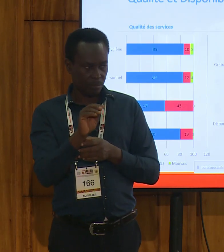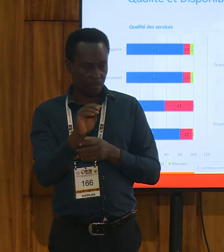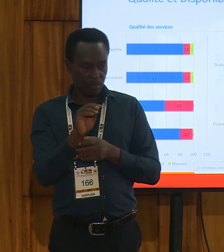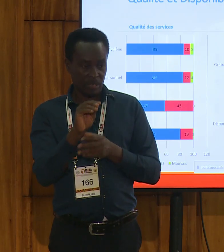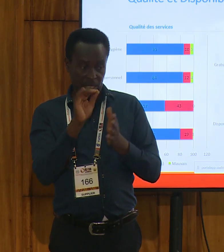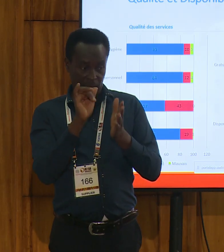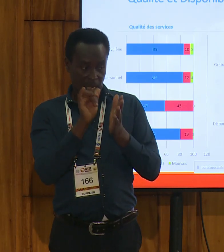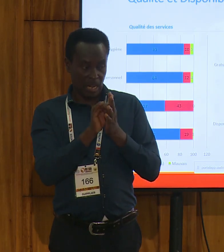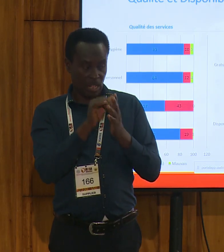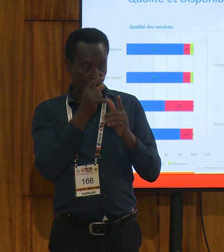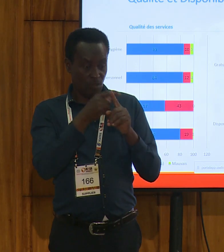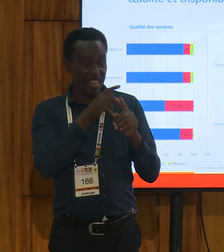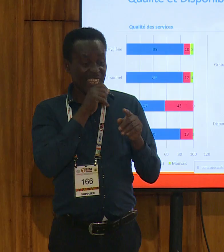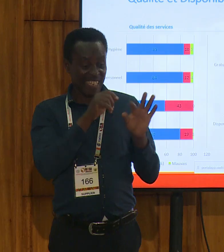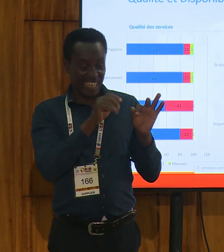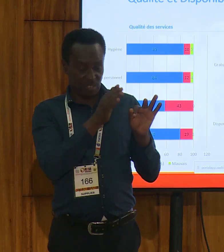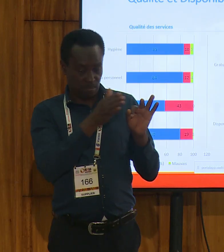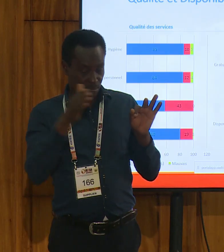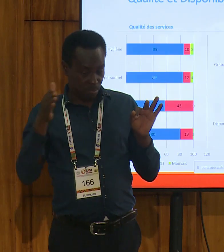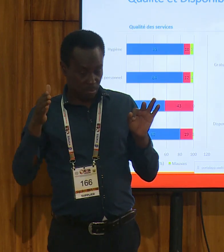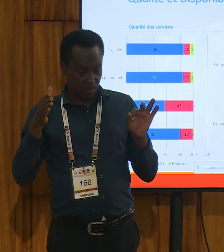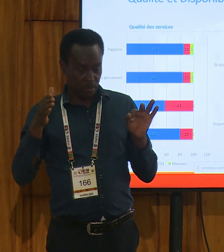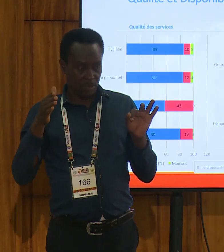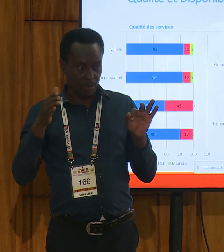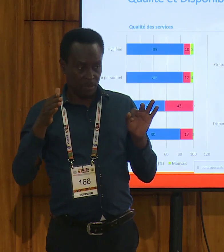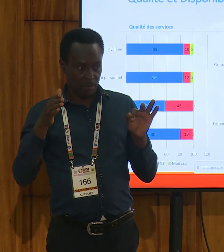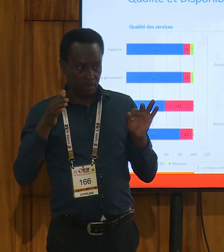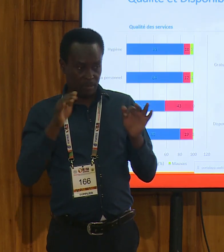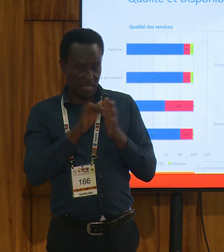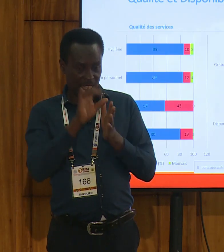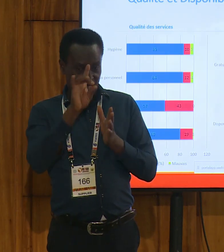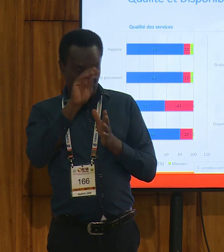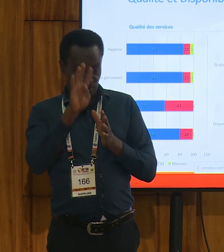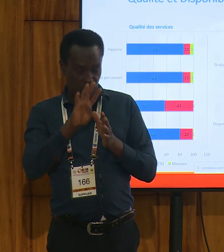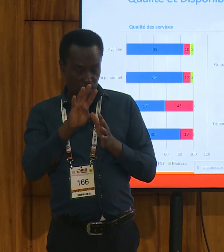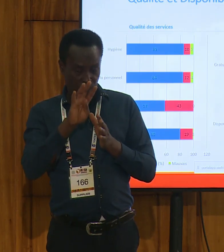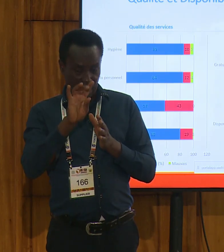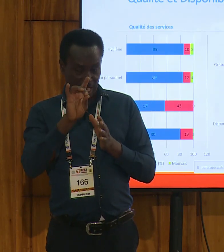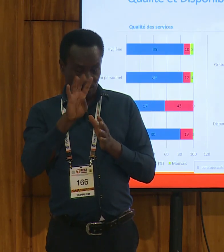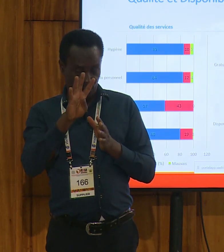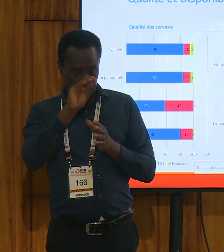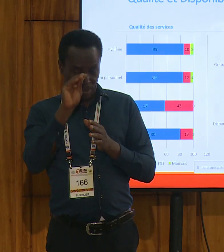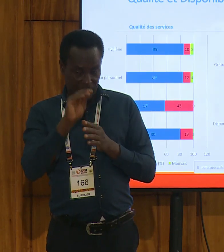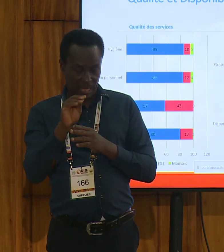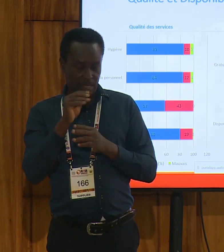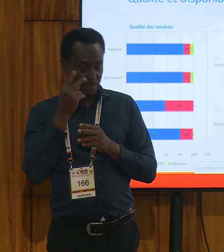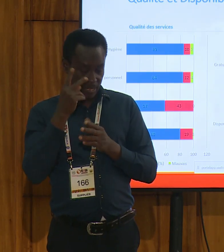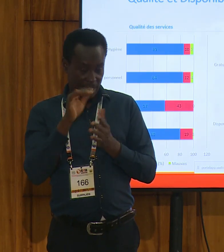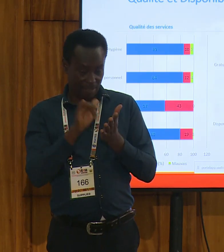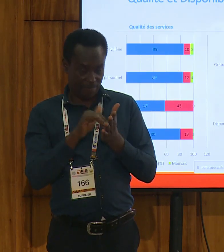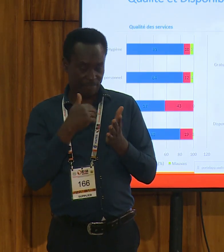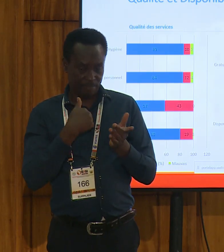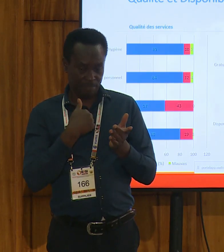excellent. En termes de gratuité, gratuité des services,